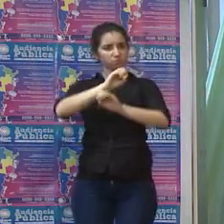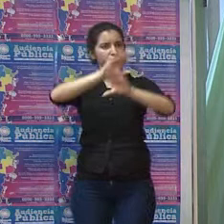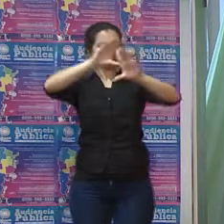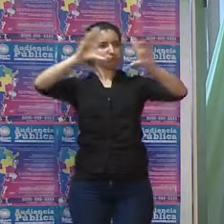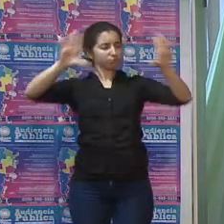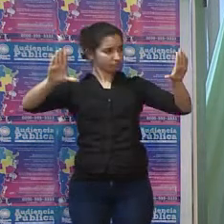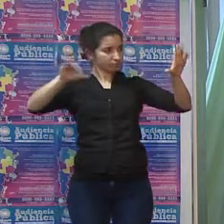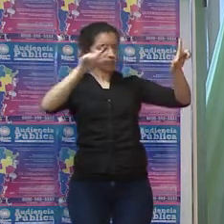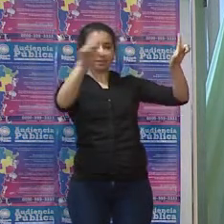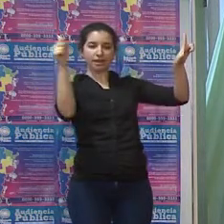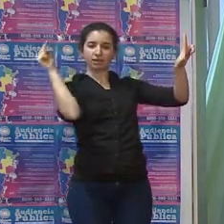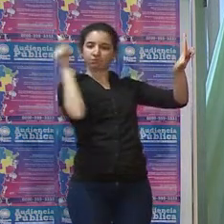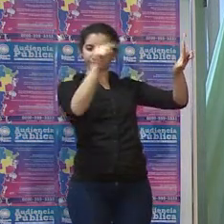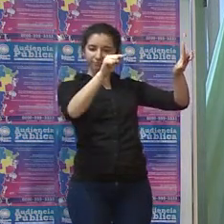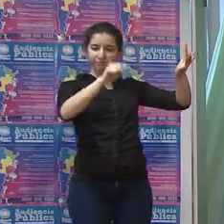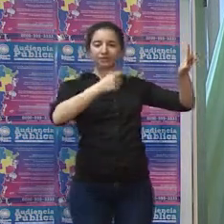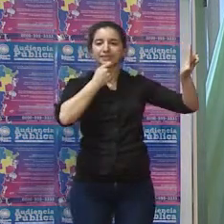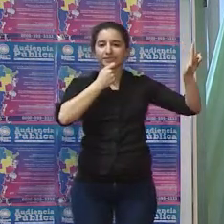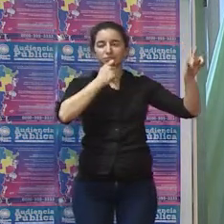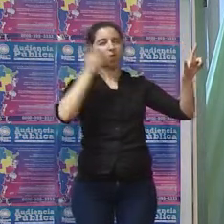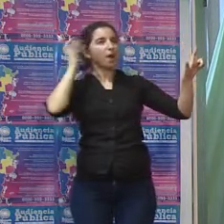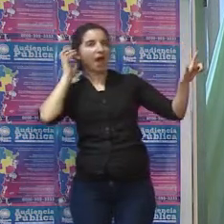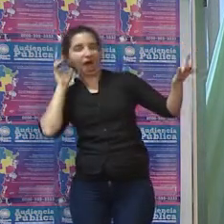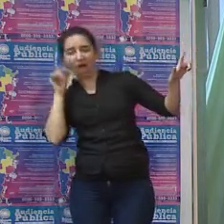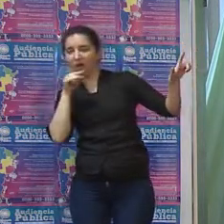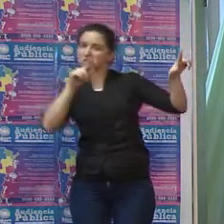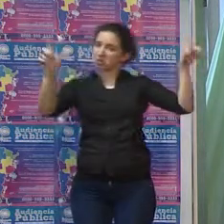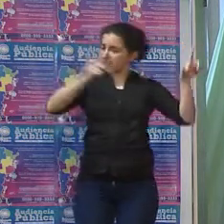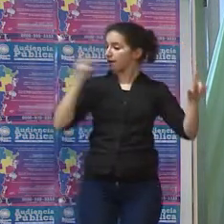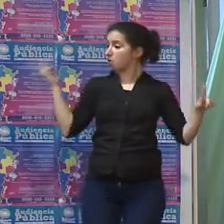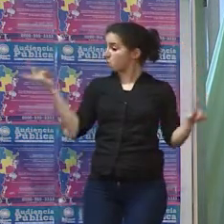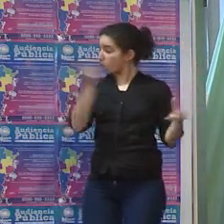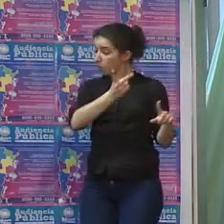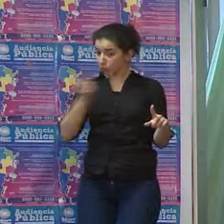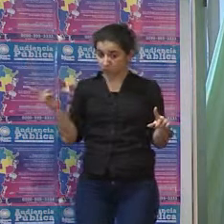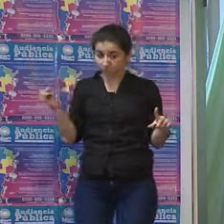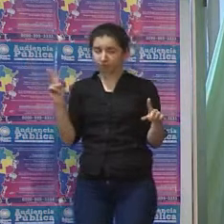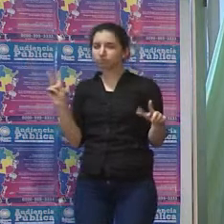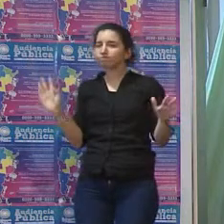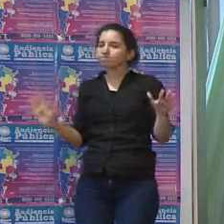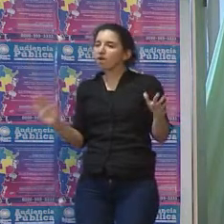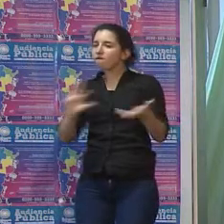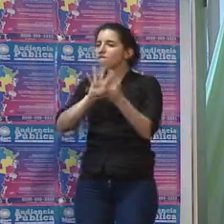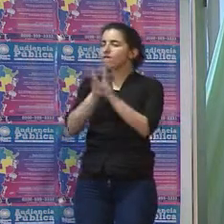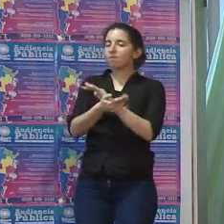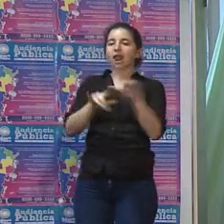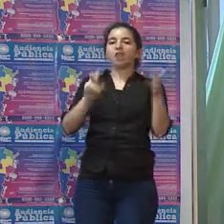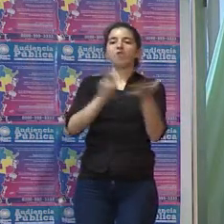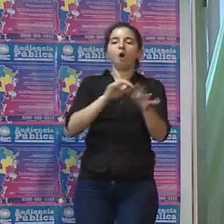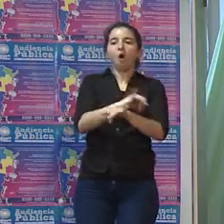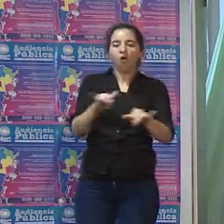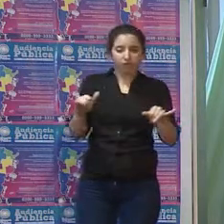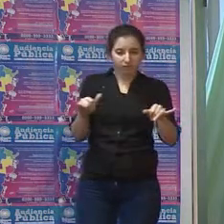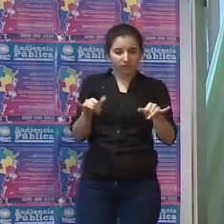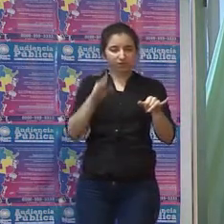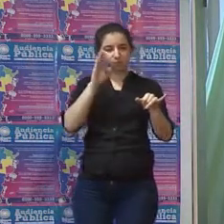Con esto pedimos que las noticias de los programas de radio, pero más de televisión, varíen los contenidos de sus noticias